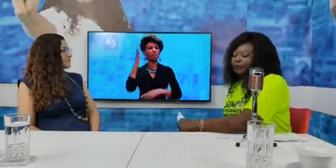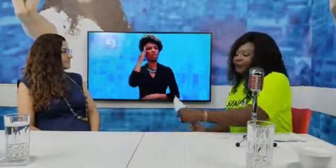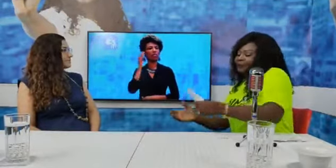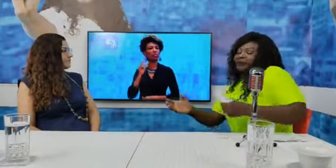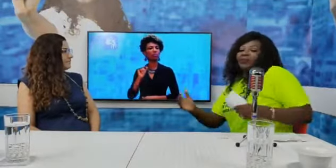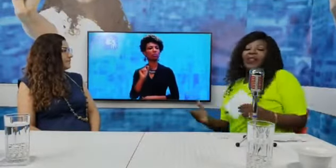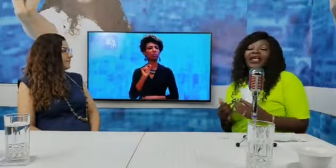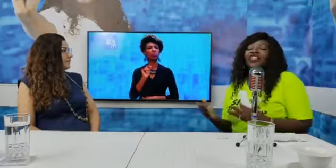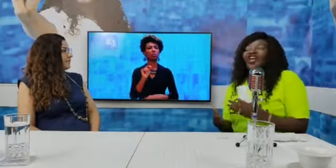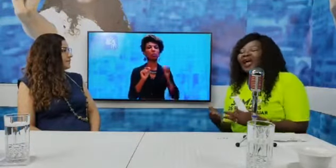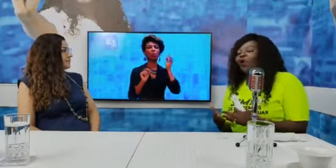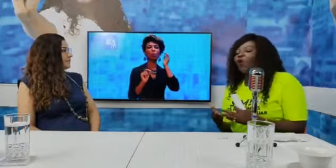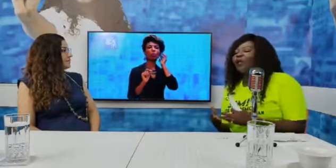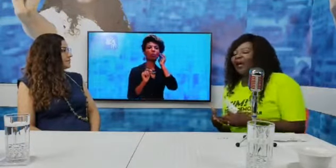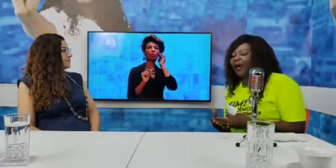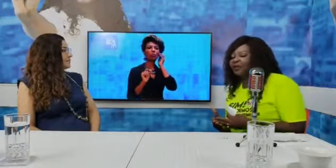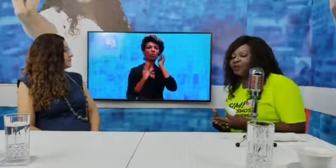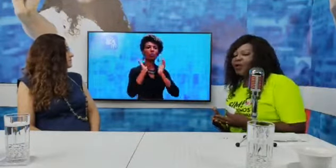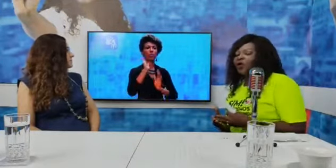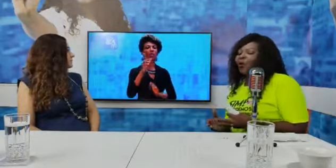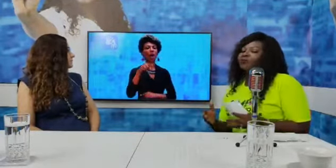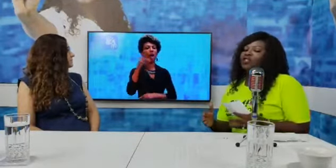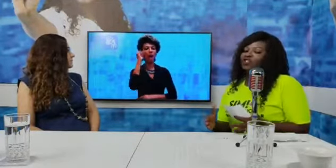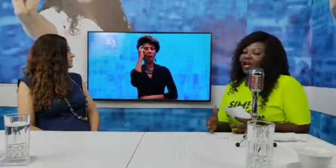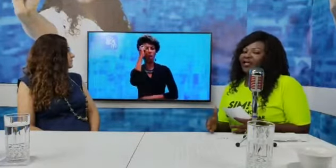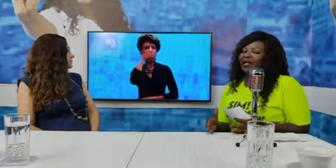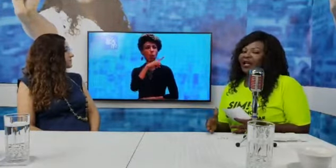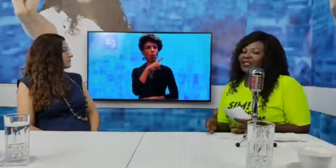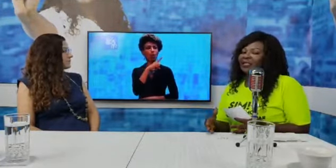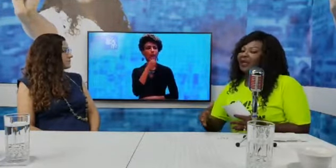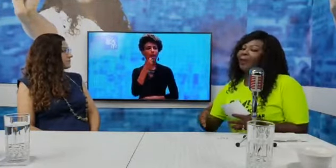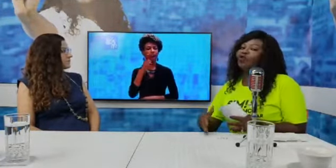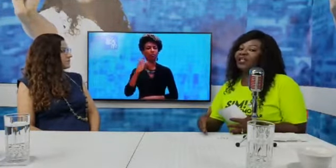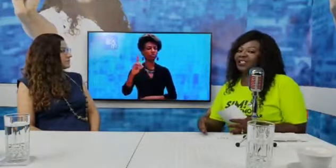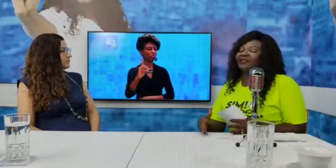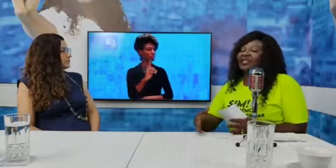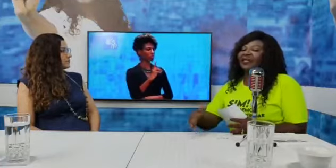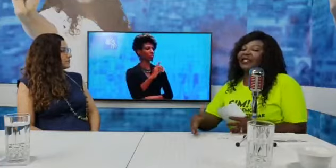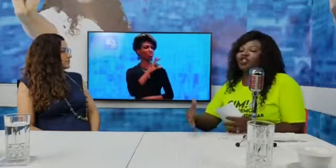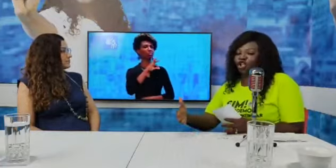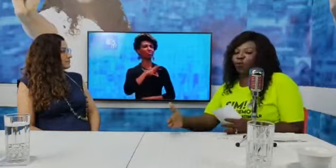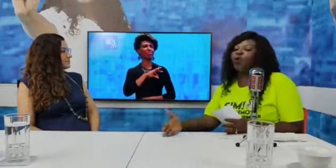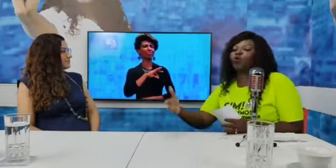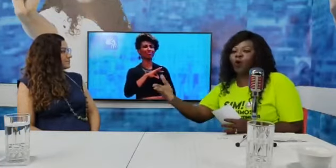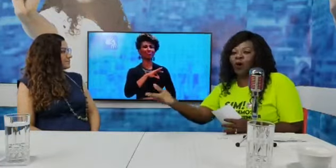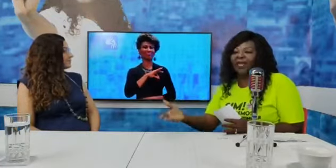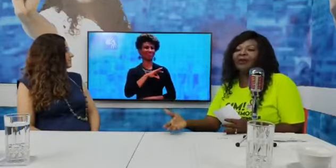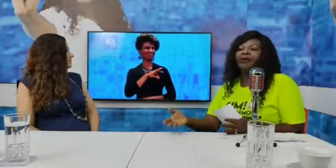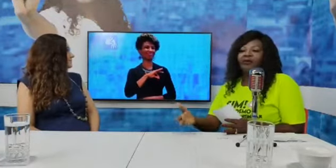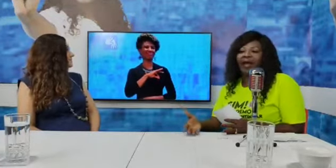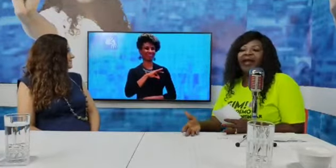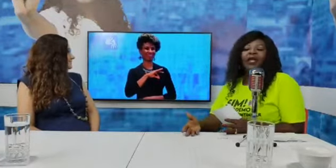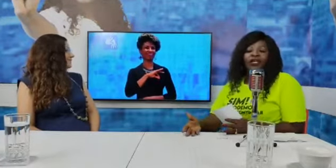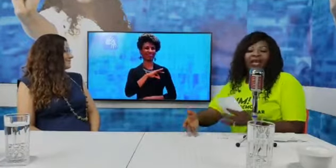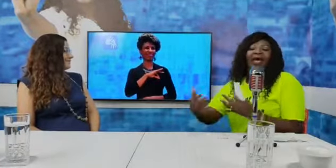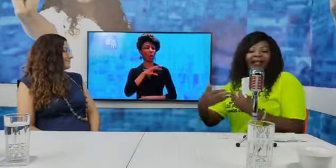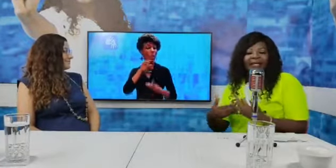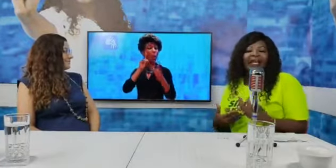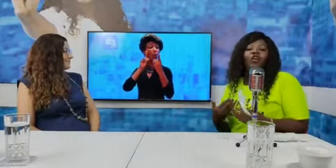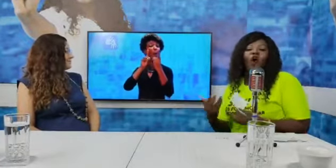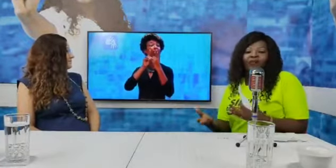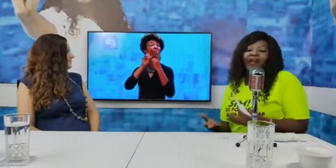sabemos que já é complicado quando se chega na delegacia, na maioria das vezes é atendido por um homem, não é? Que